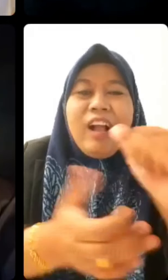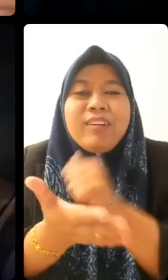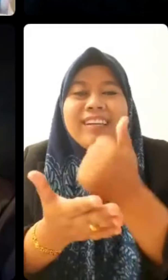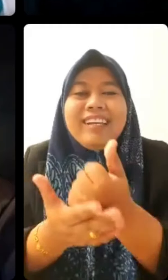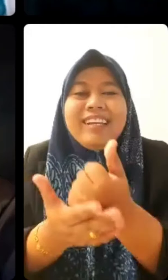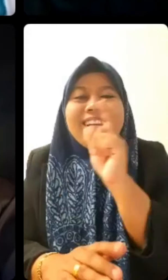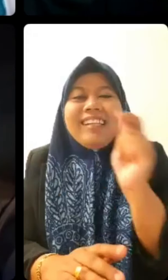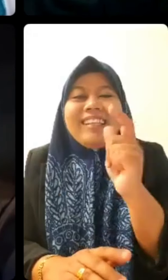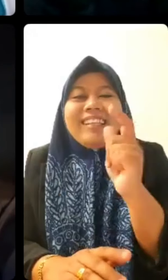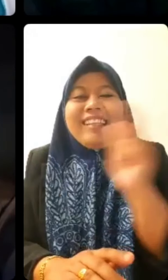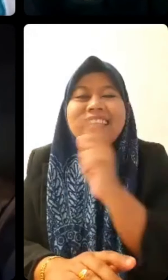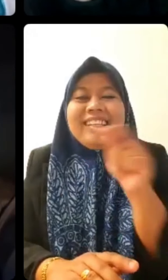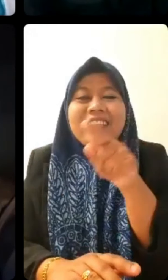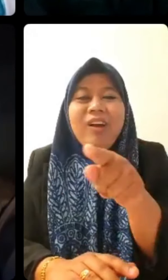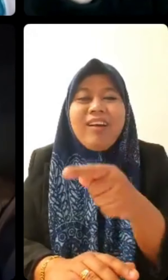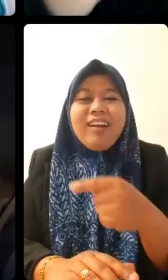Kau.